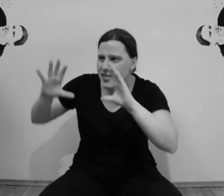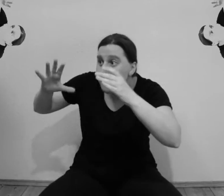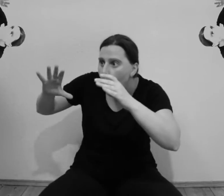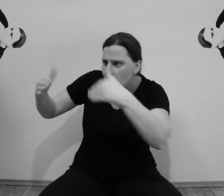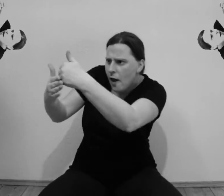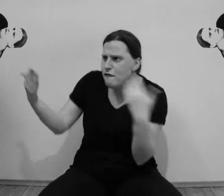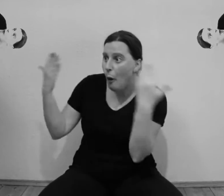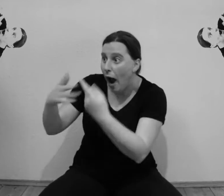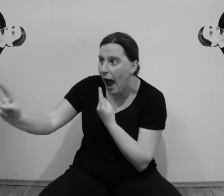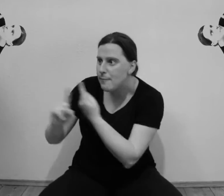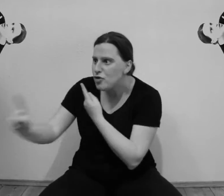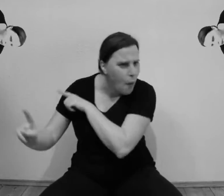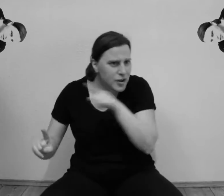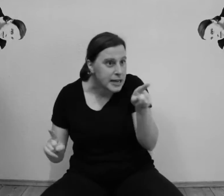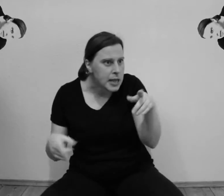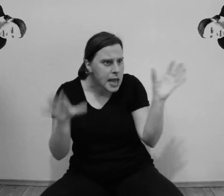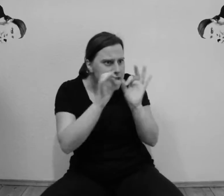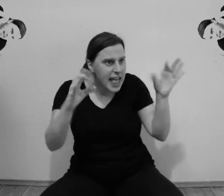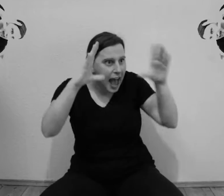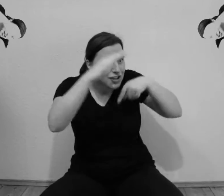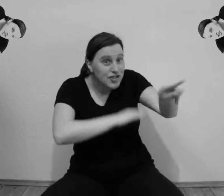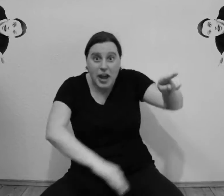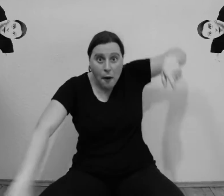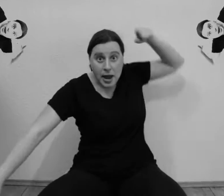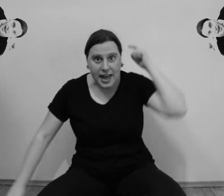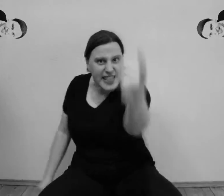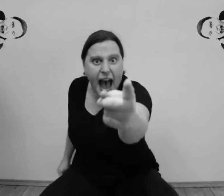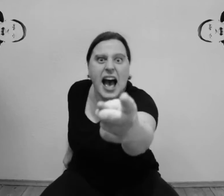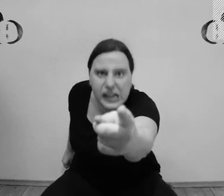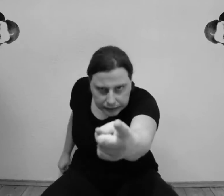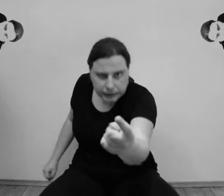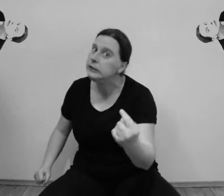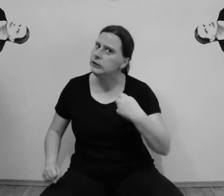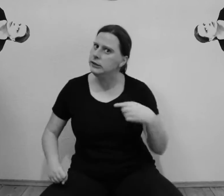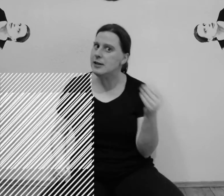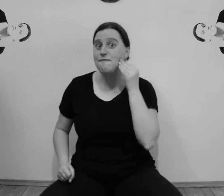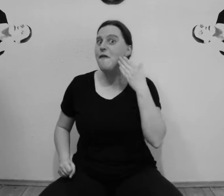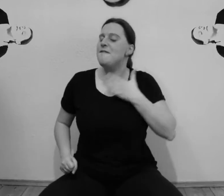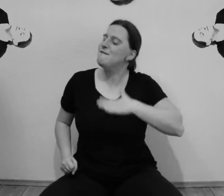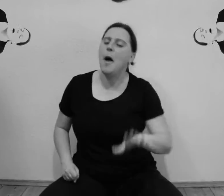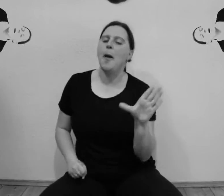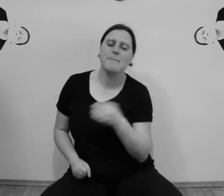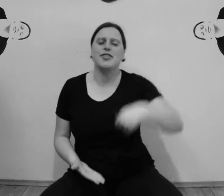TV In den Vorabendtag und in die Tagesschau Da bin ich ganz daheim Mit